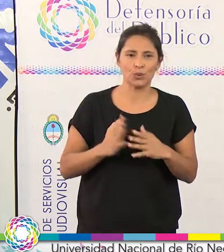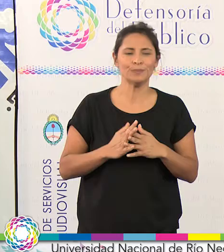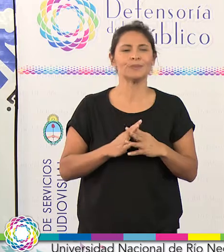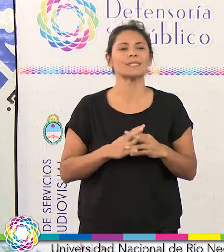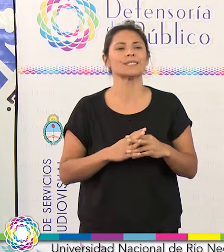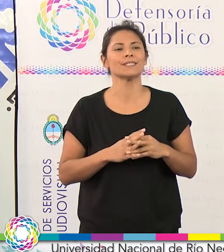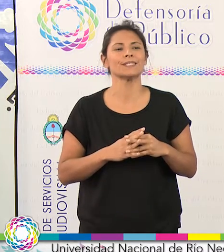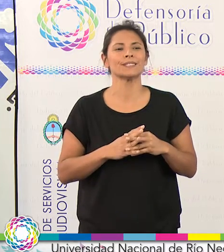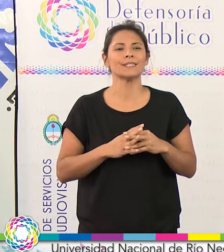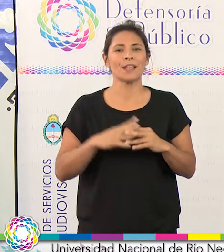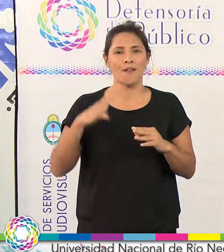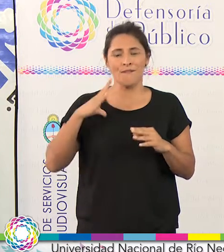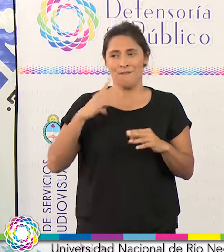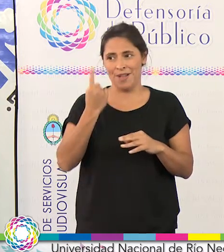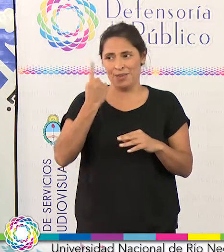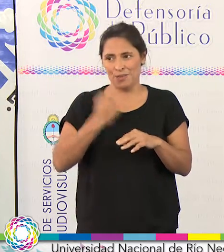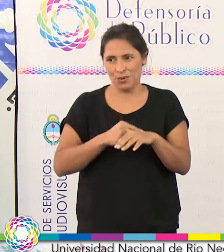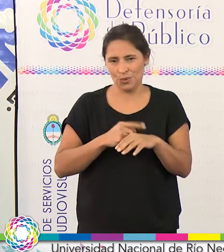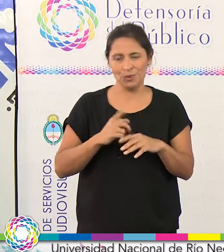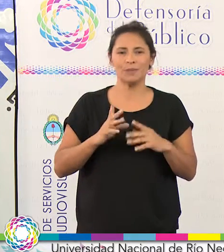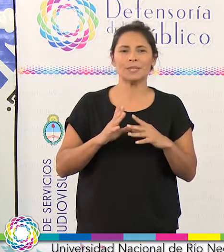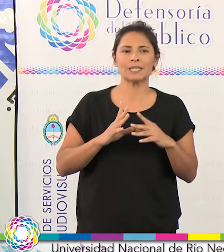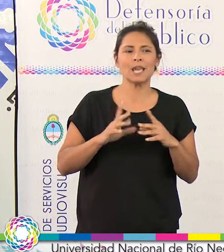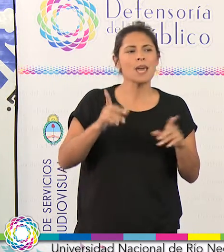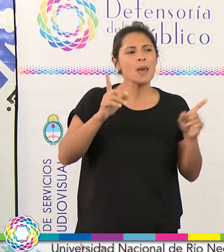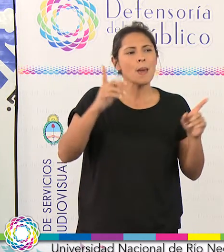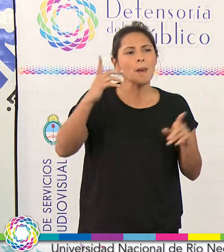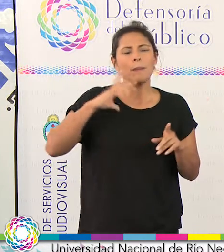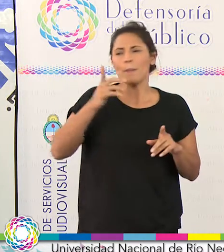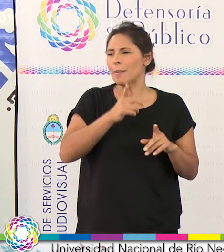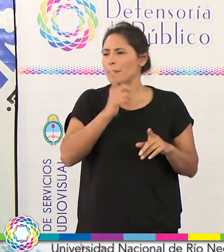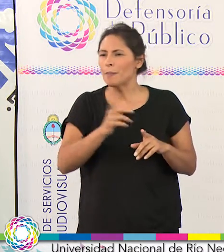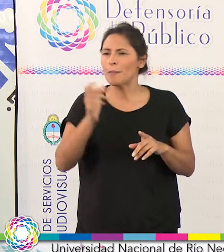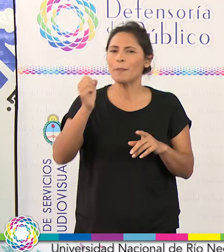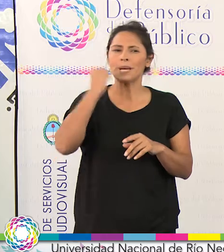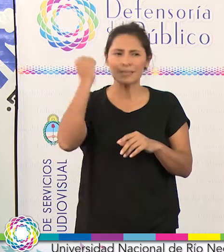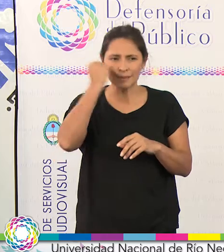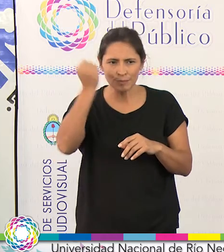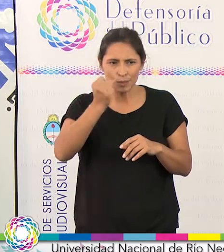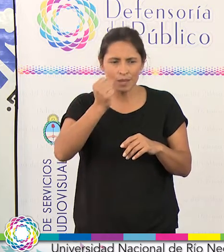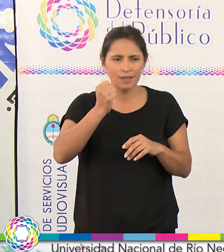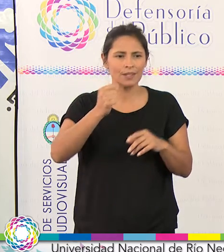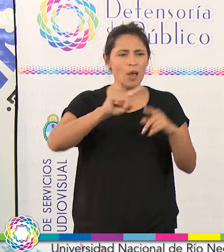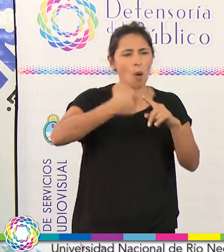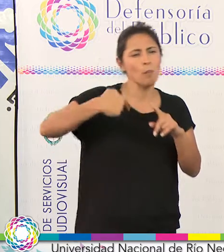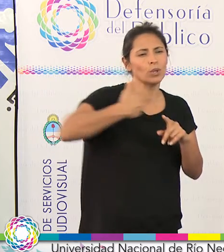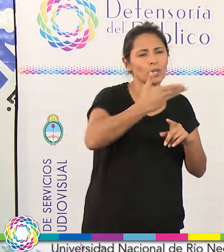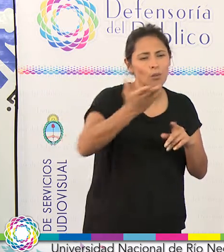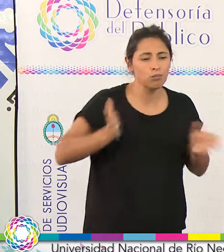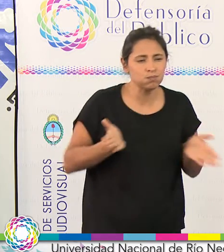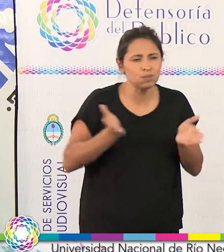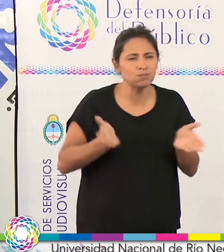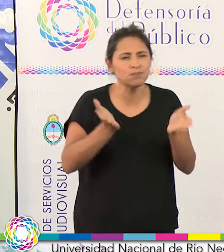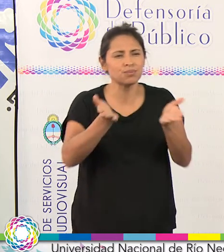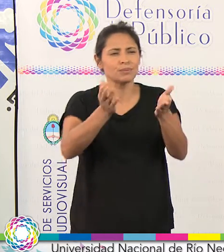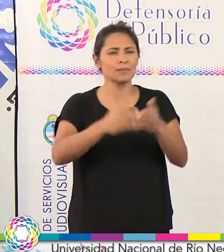lo quiera, me parece que es importante poder desarrollar políticas públicas activas, ¿no? Para promover,